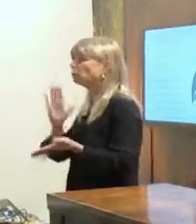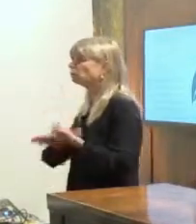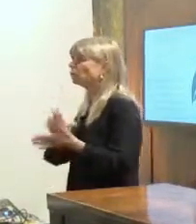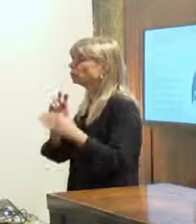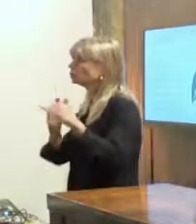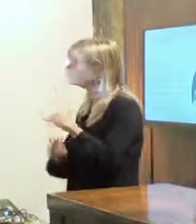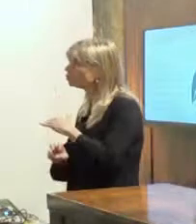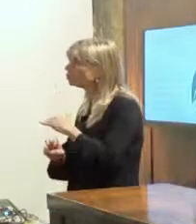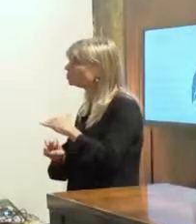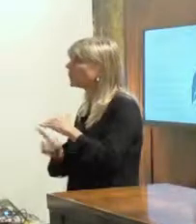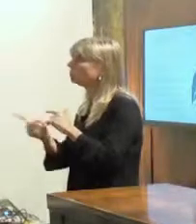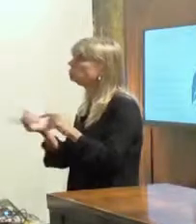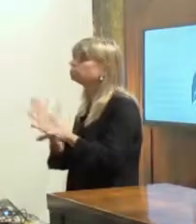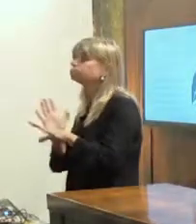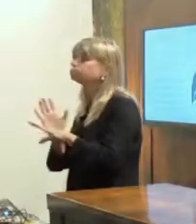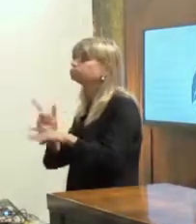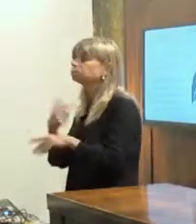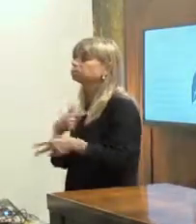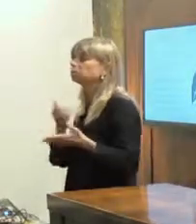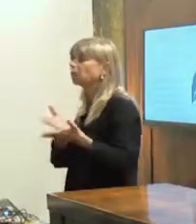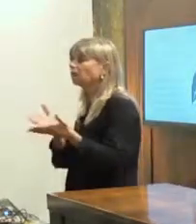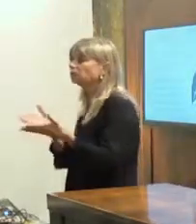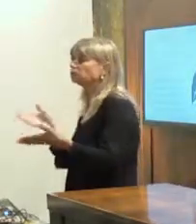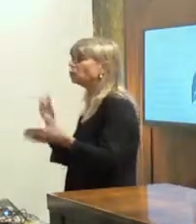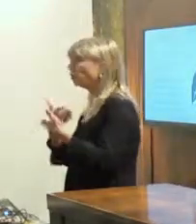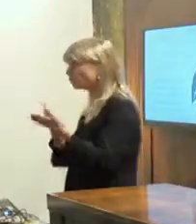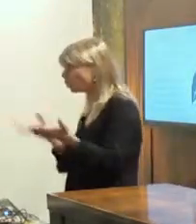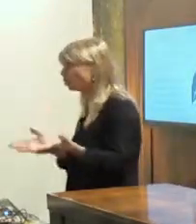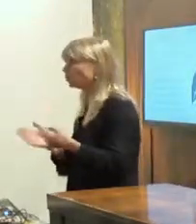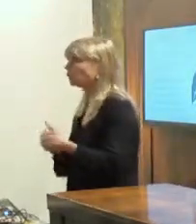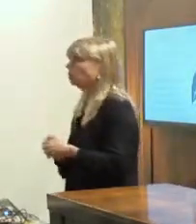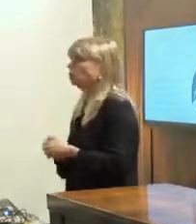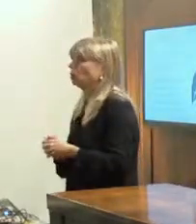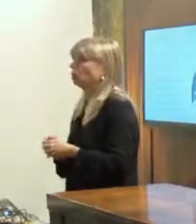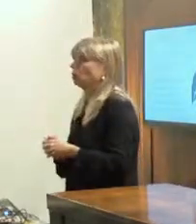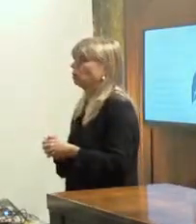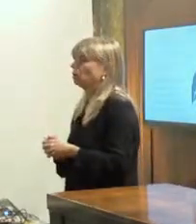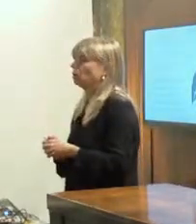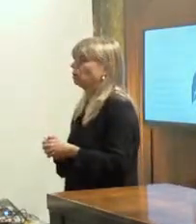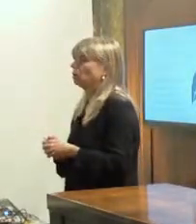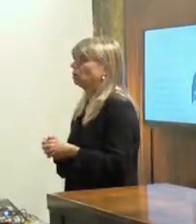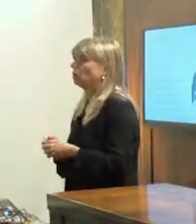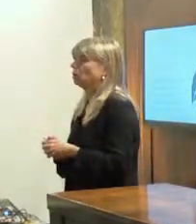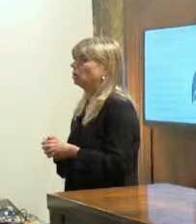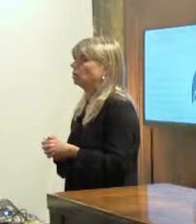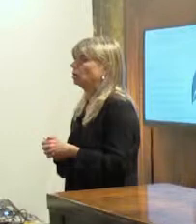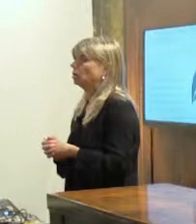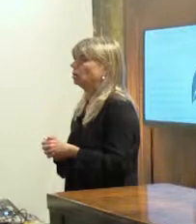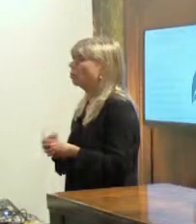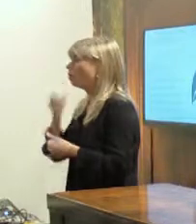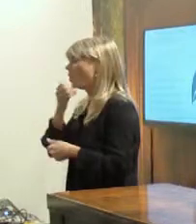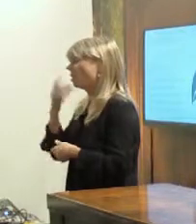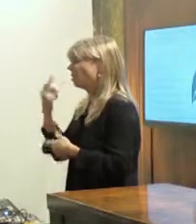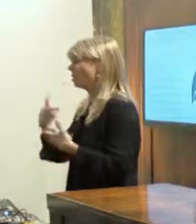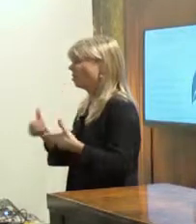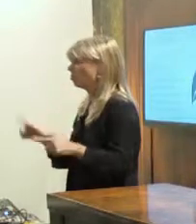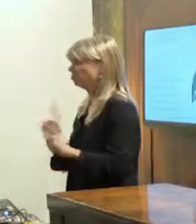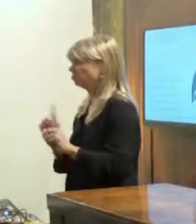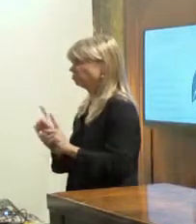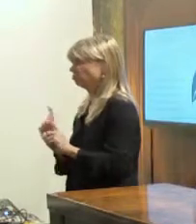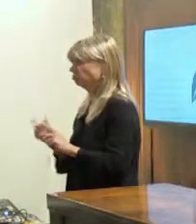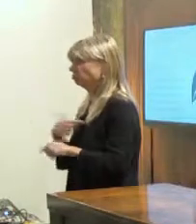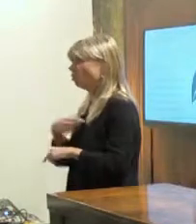de un servicio público, que el servicio público no puede ser mirado como cualquier mercancía que